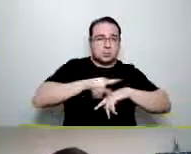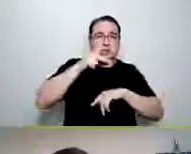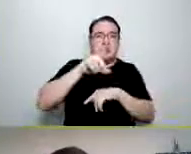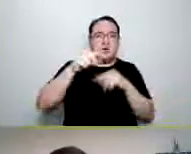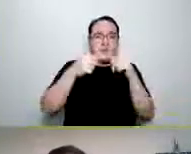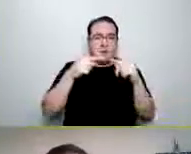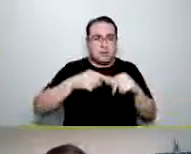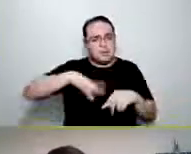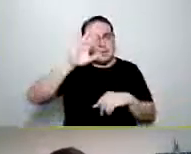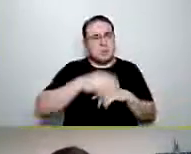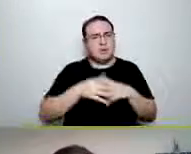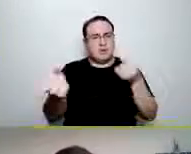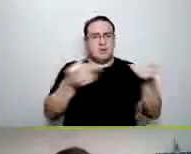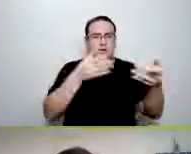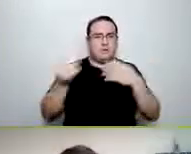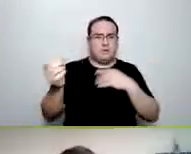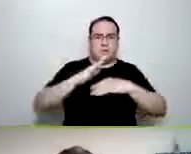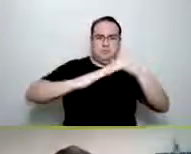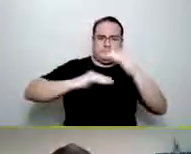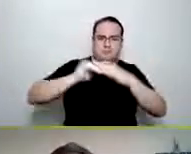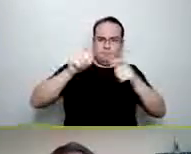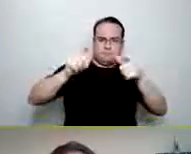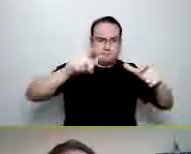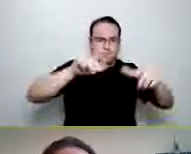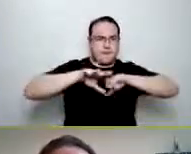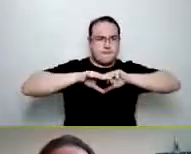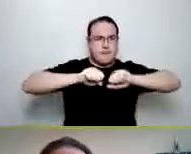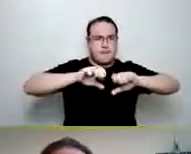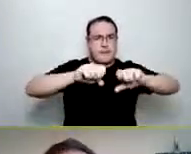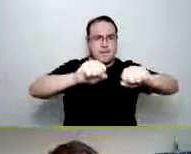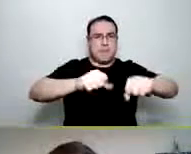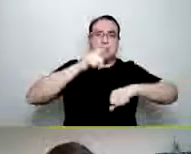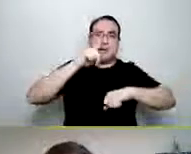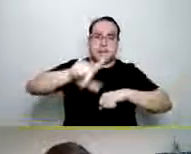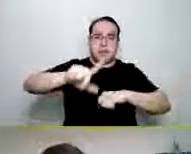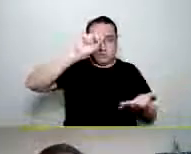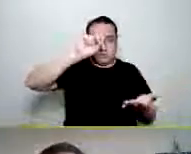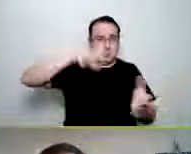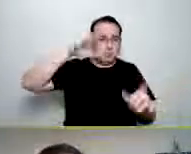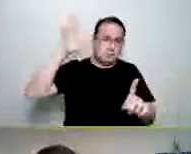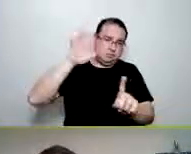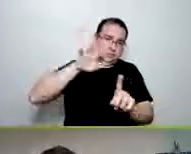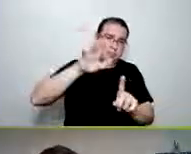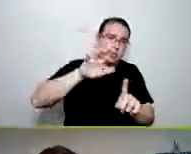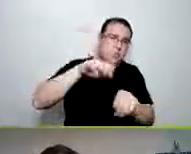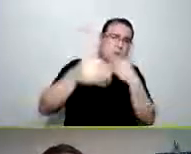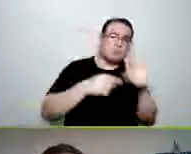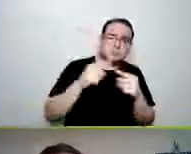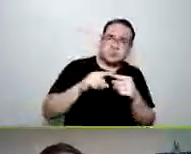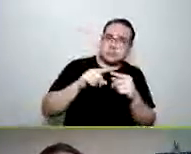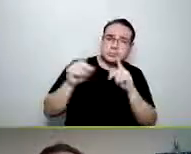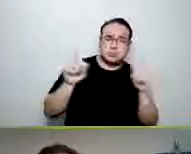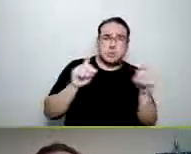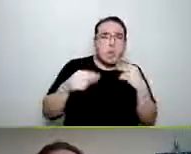mais os novos domínios vão sendo ocupados pela língua dominante. Aí tem uma guerra, né? Em qual situação, qual língua é que